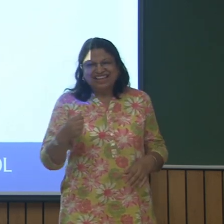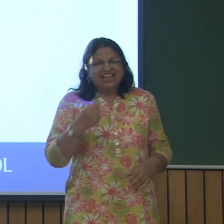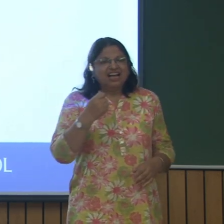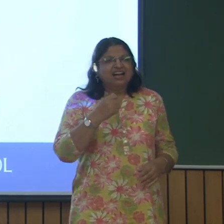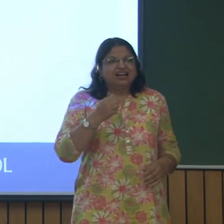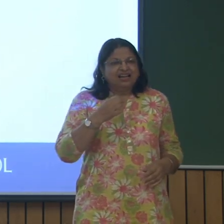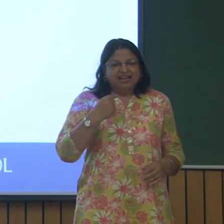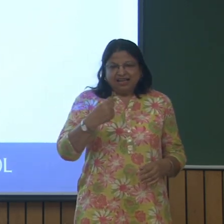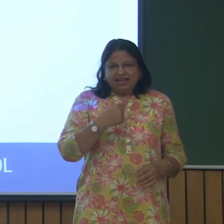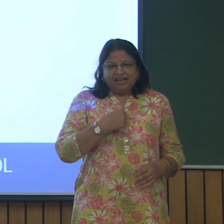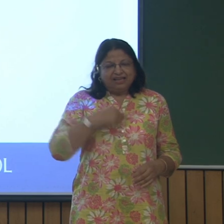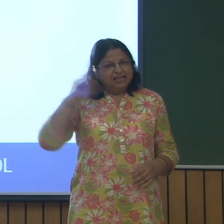हाँ प्लीज.